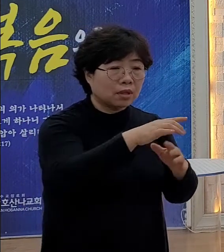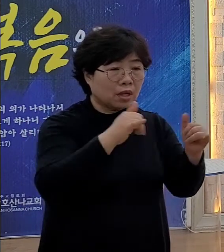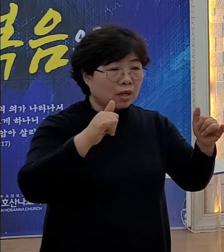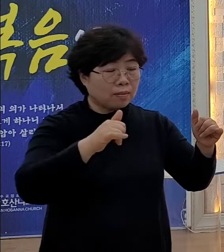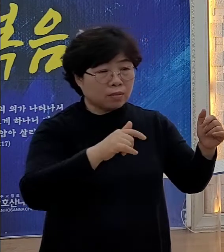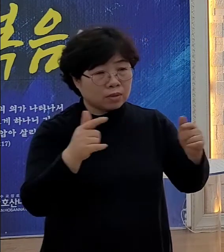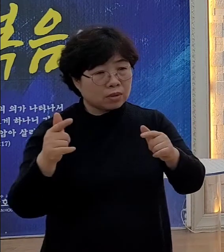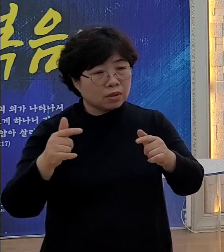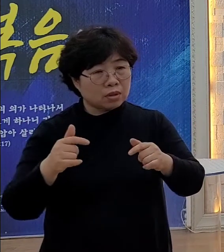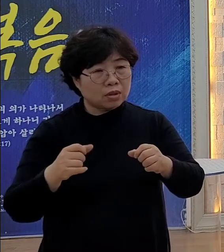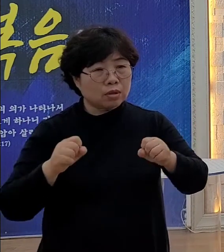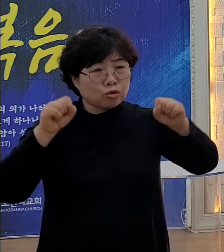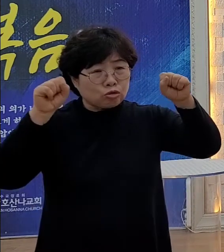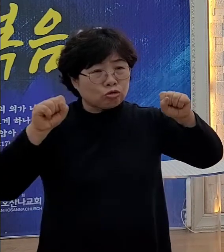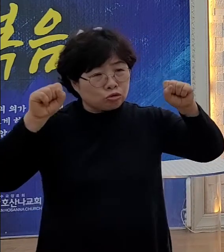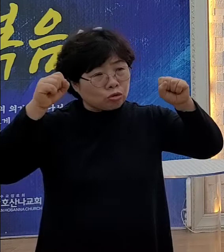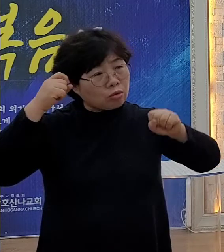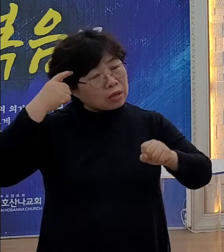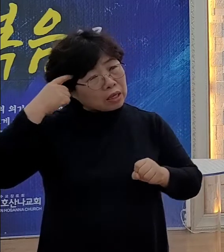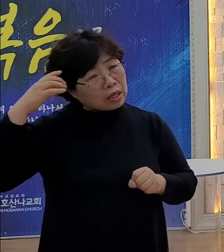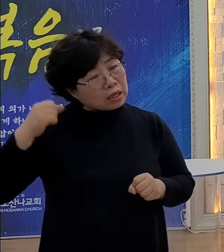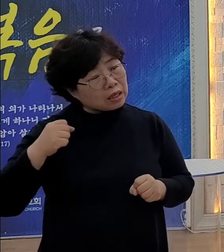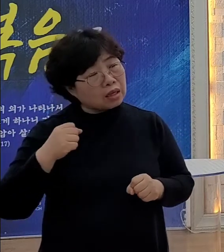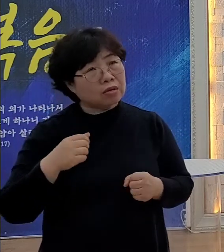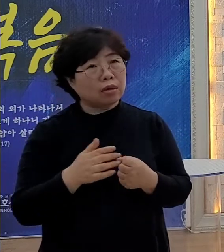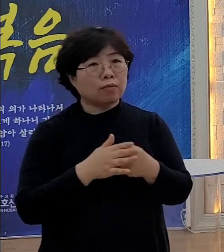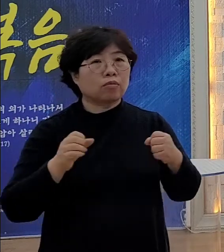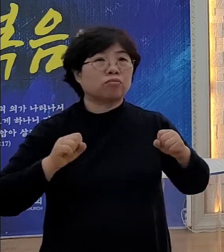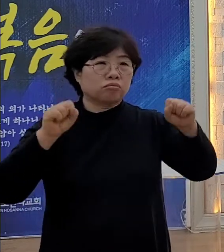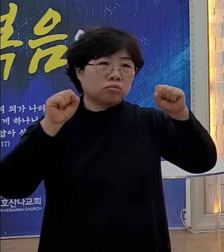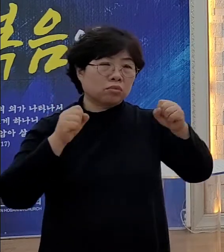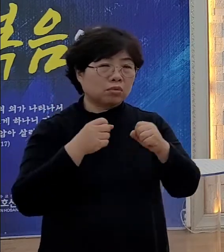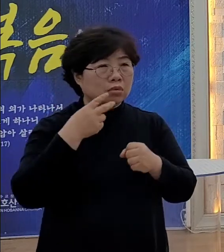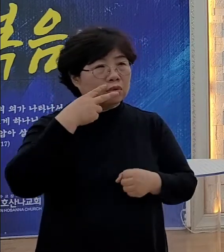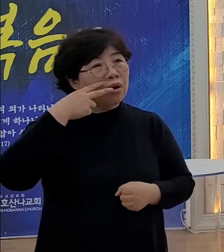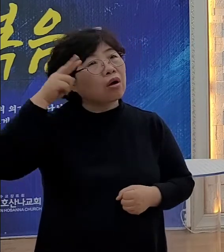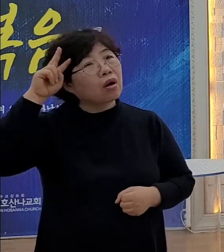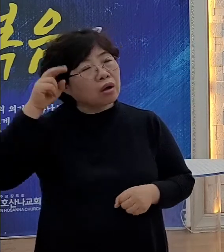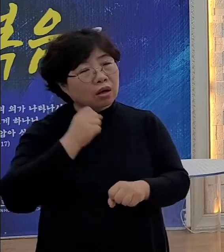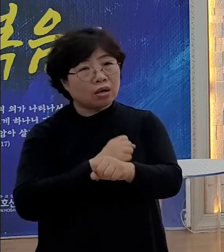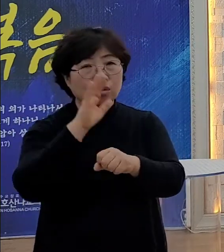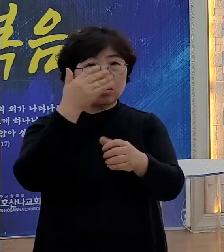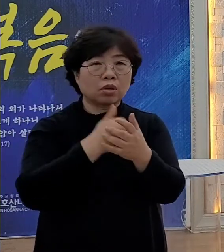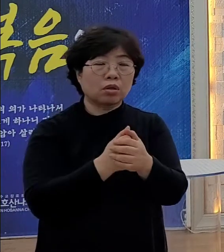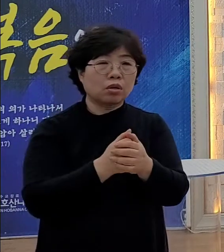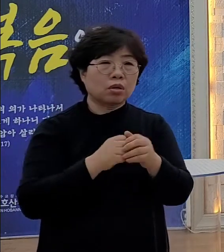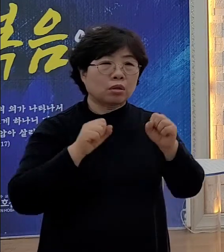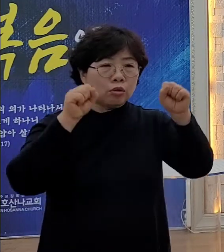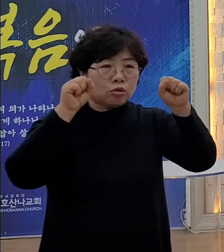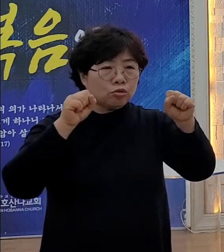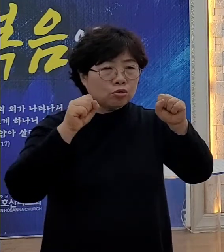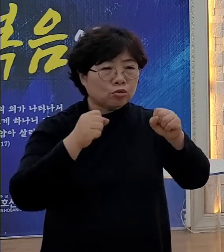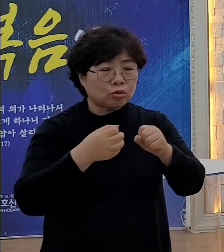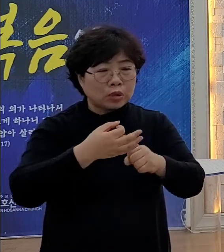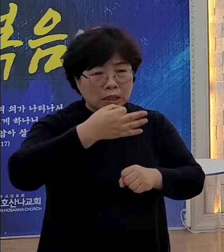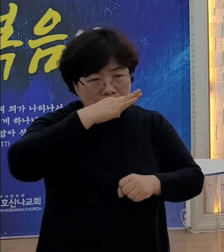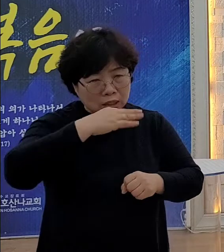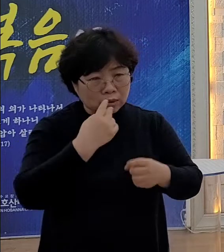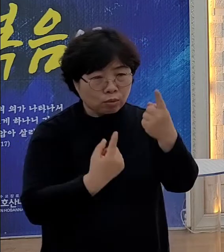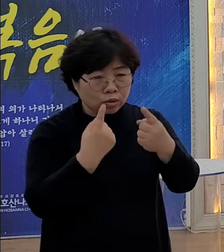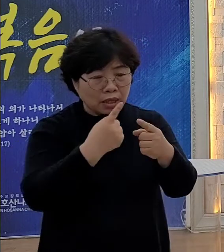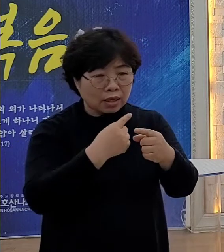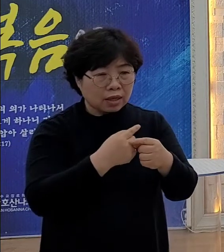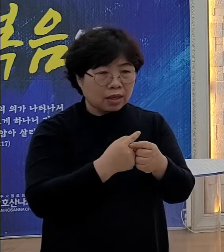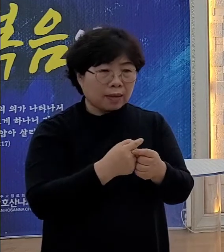있을까요? 자기들은 지금 운동하고 있다고. 운동하고 있다고 지금 착각할 거 아니에요. 운동의 효과보다도 지금 그 폐로